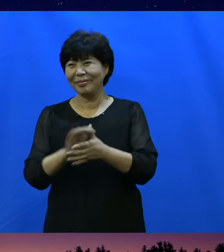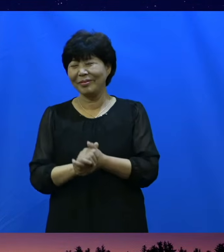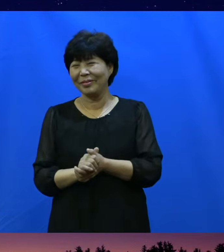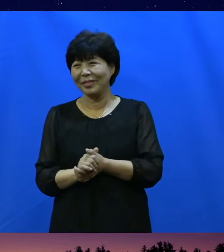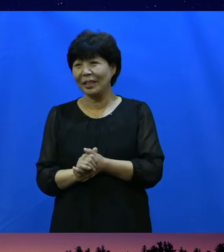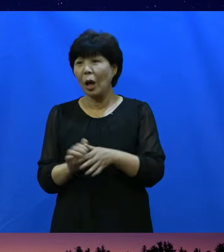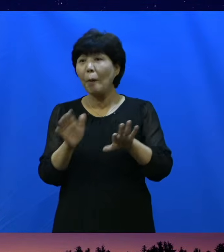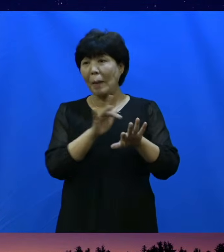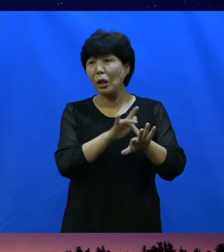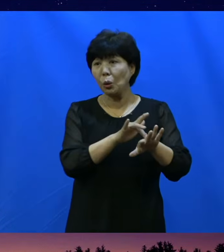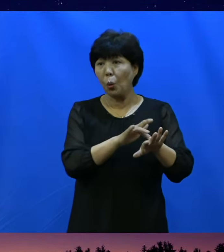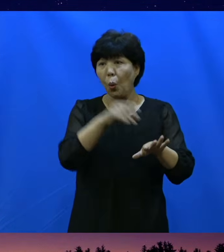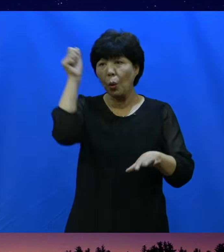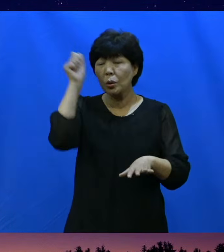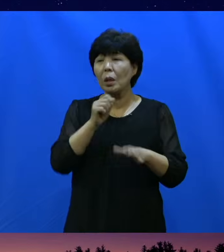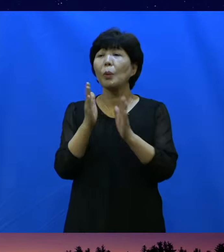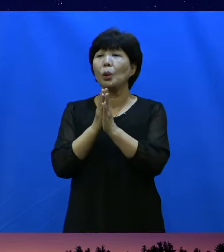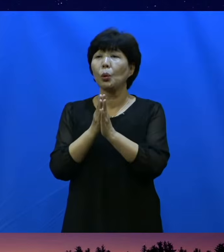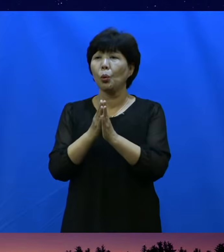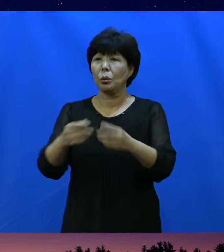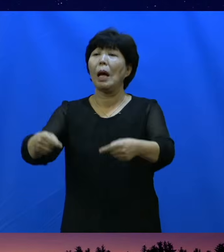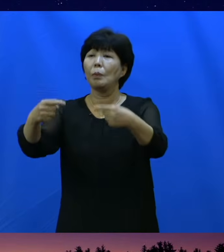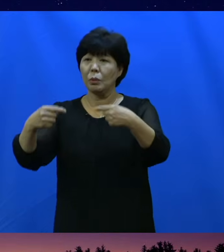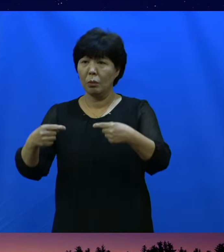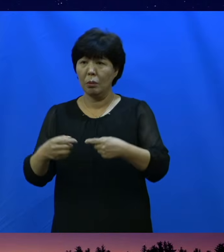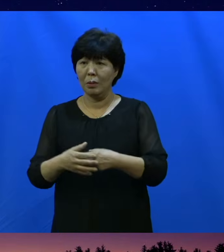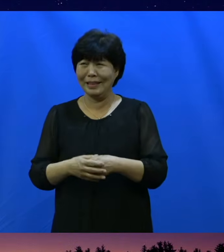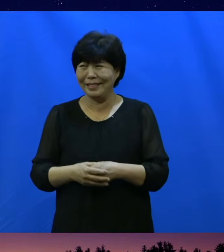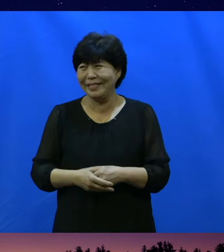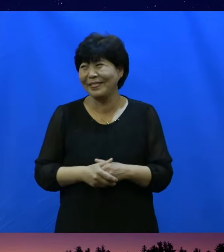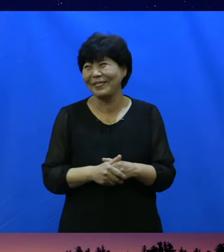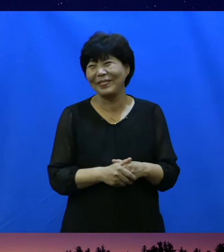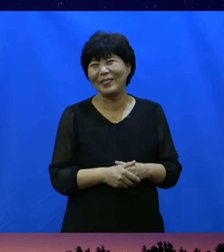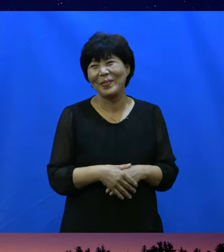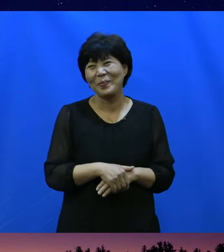마귀도 새벽기도 다니고 새벽기도 때만 공격하고 이런 게 아니잖아요, 여러분.